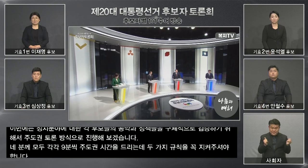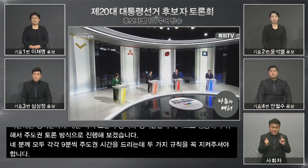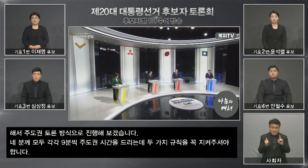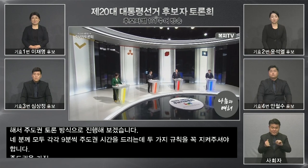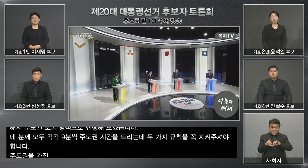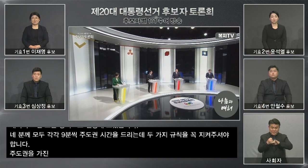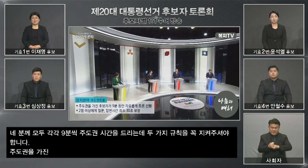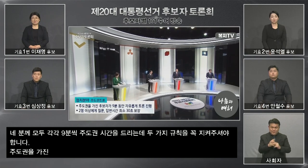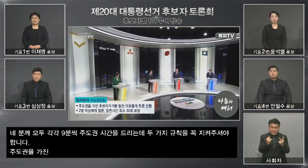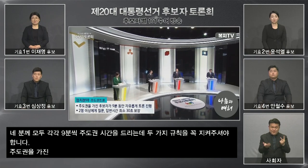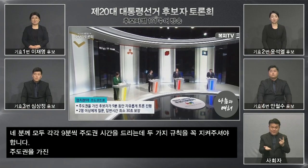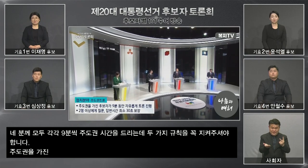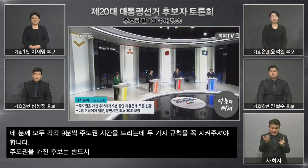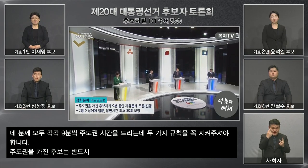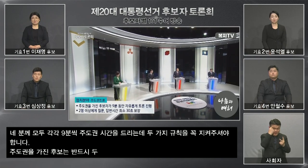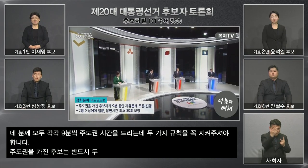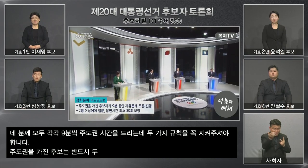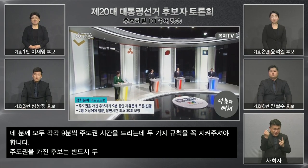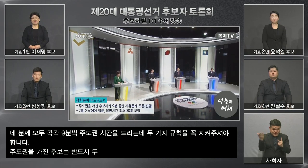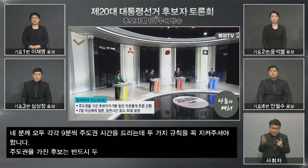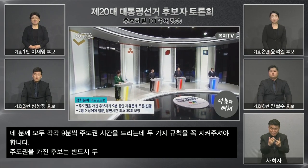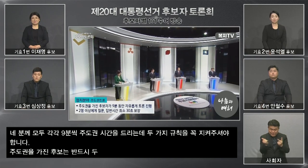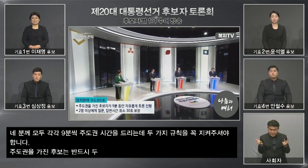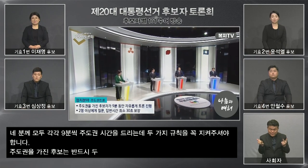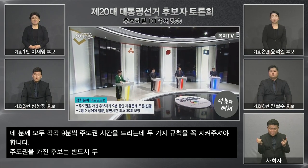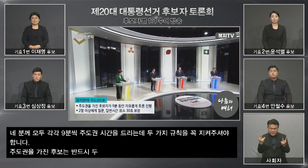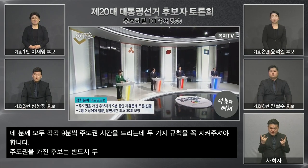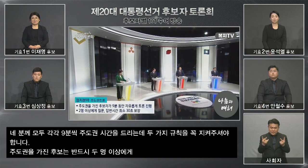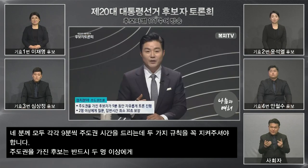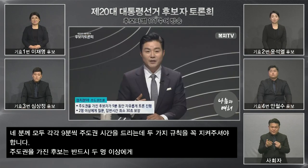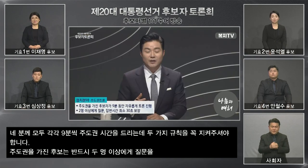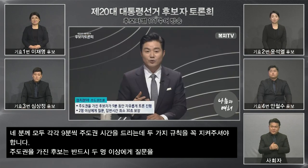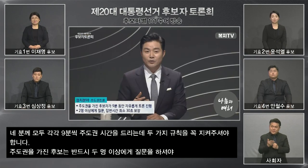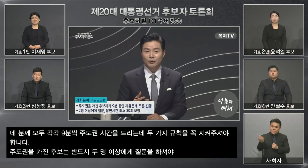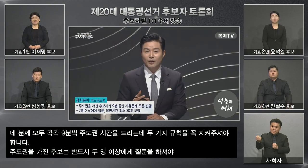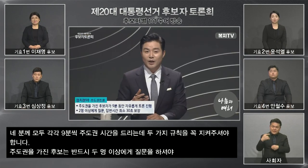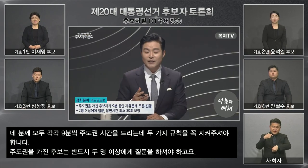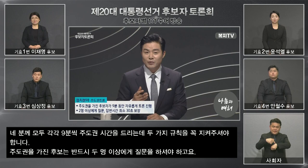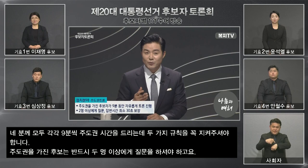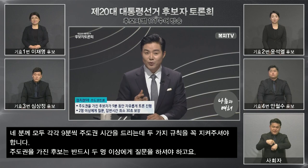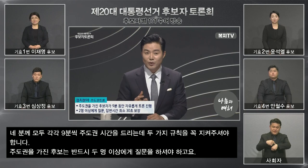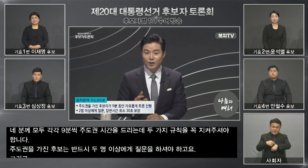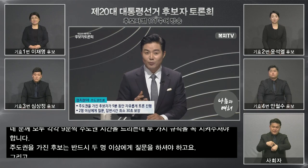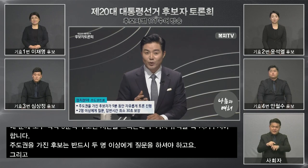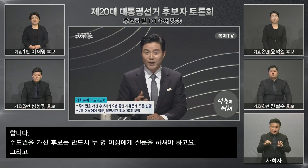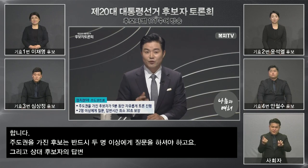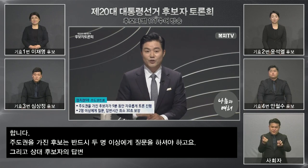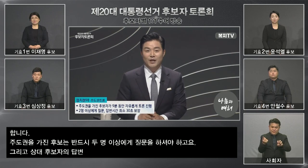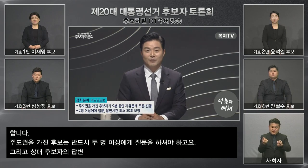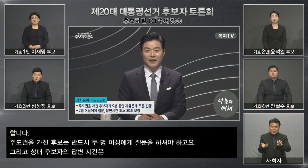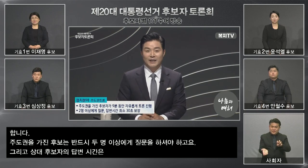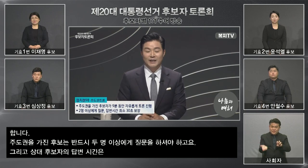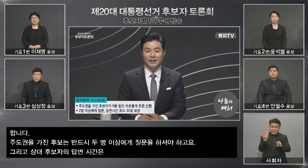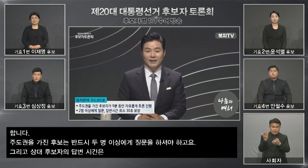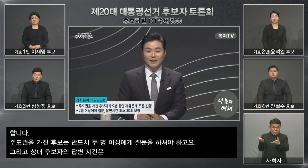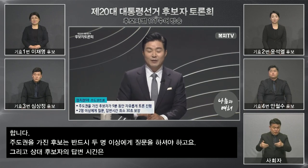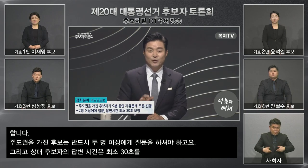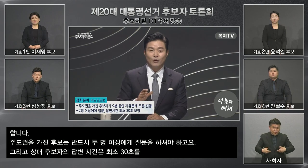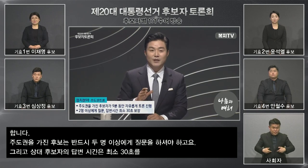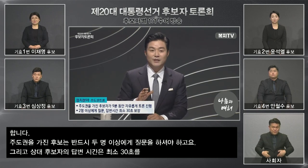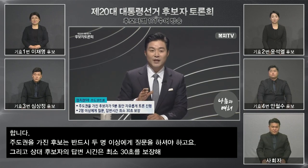두 명 이상에게 질문하셔야 되고요. 그리고 상대 후보자의 답변 시간은 최소 30초를 보장해 주셔야 합니다.